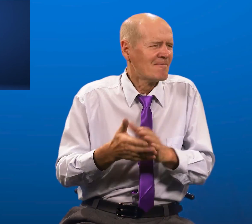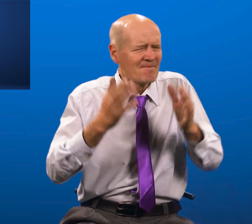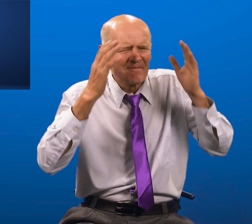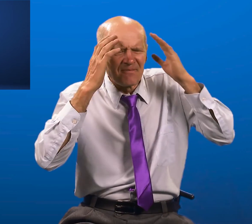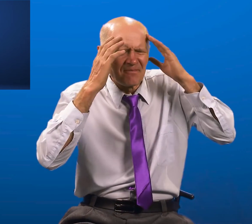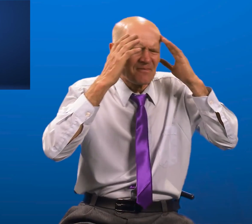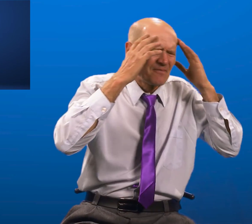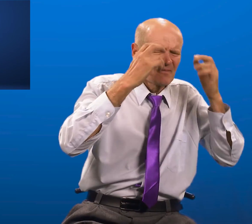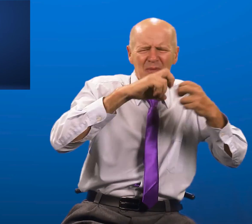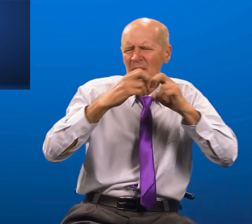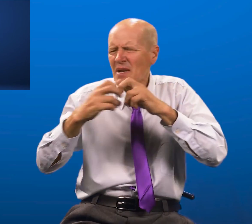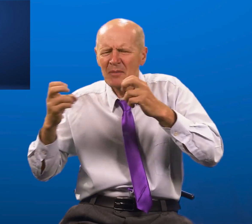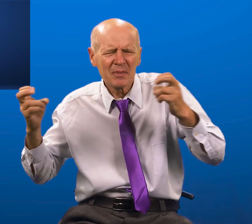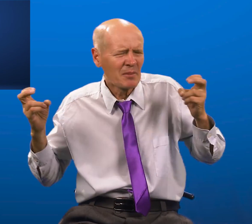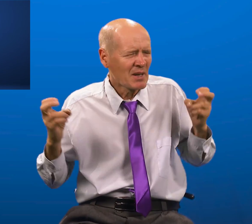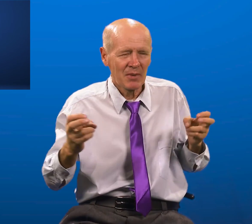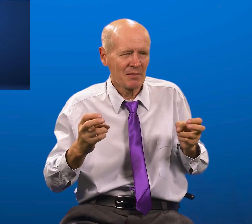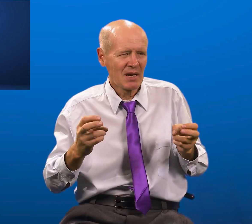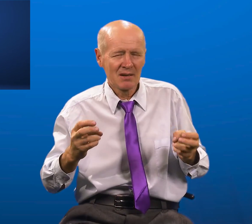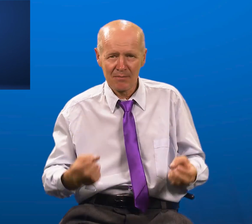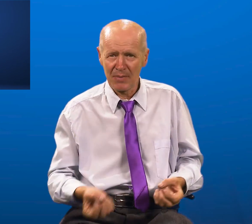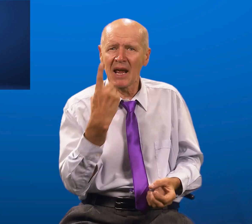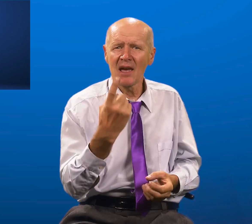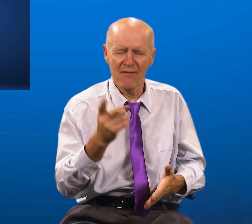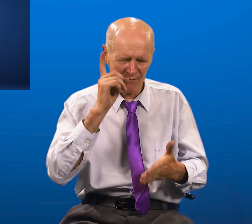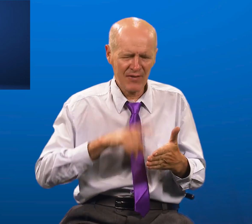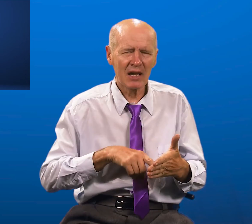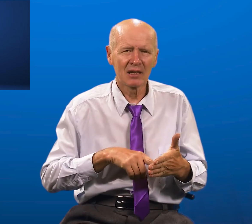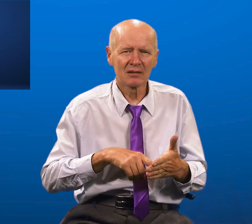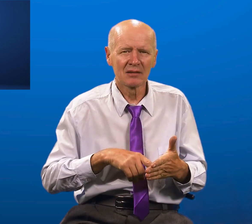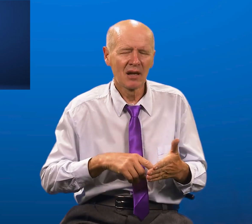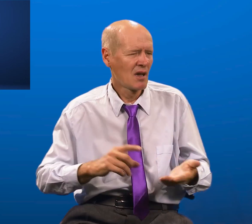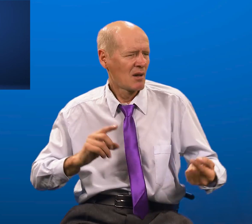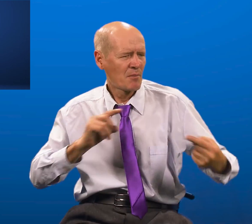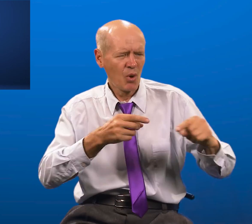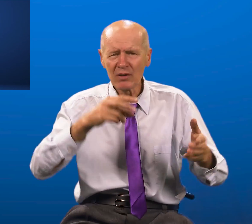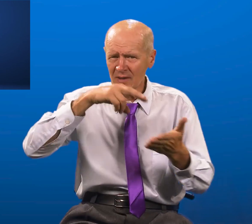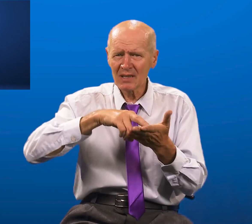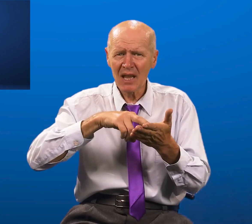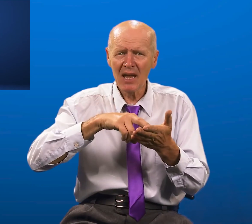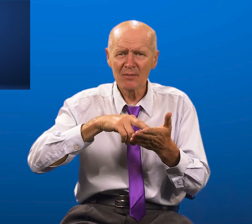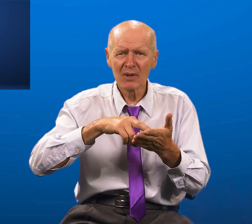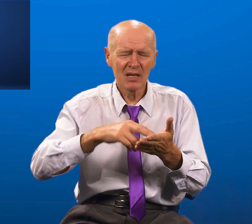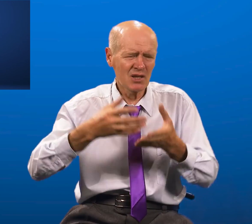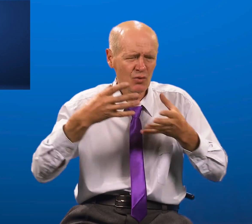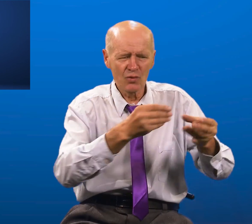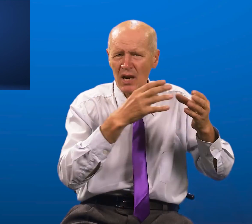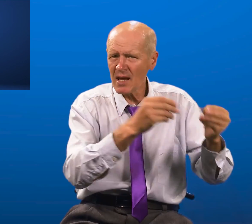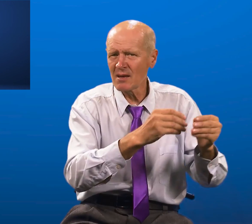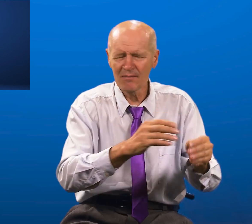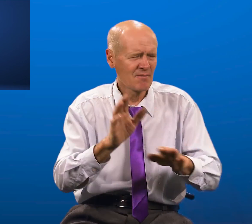верность, когда мы противостоим искушениям, то тогда мы прославим Отца Небесного. И